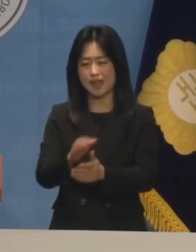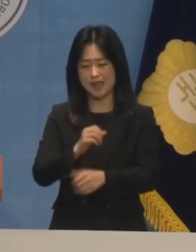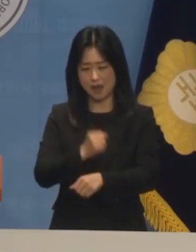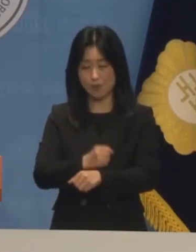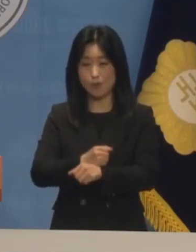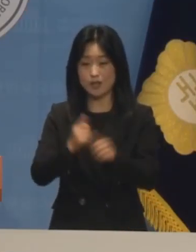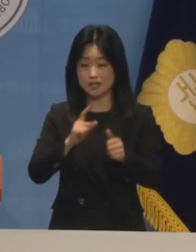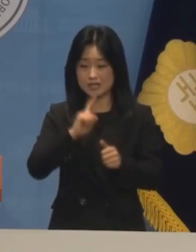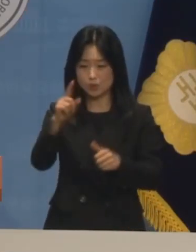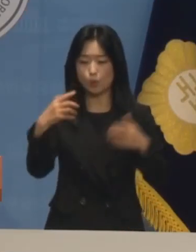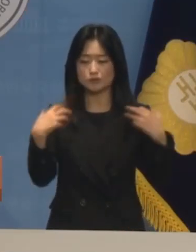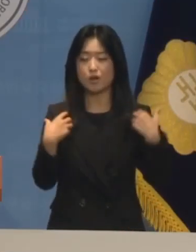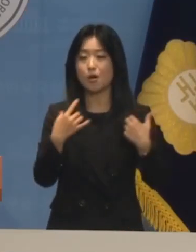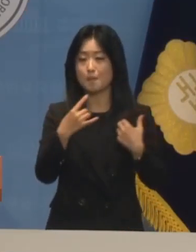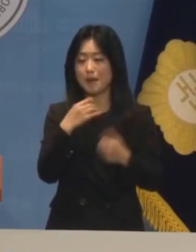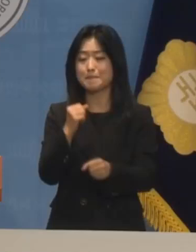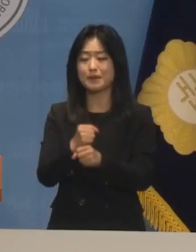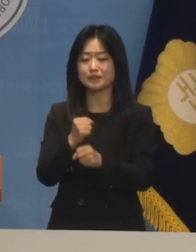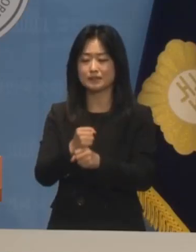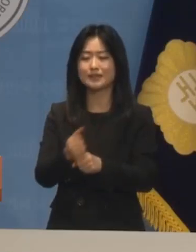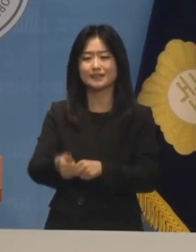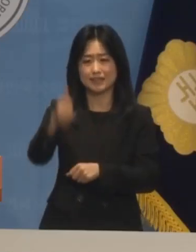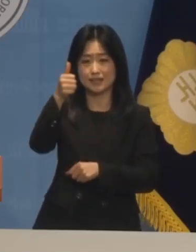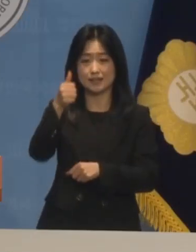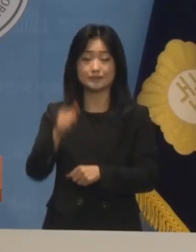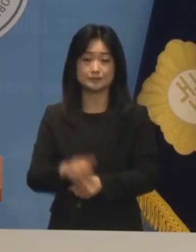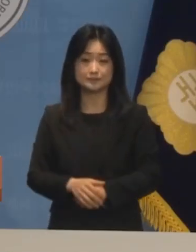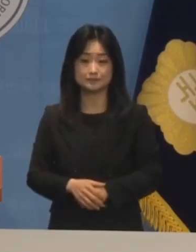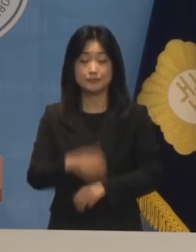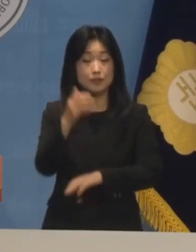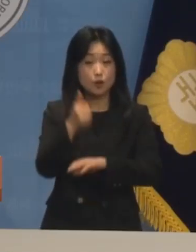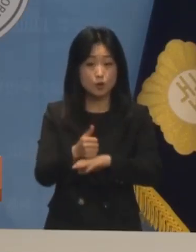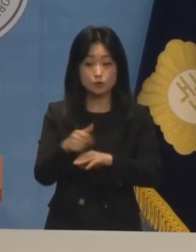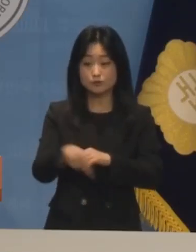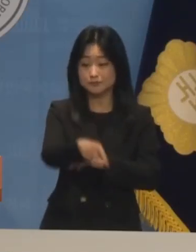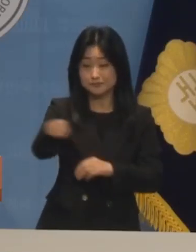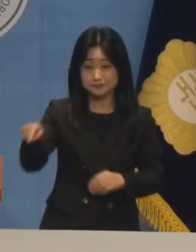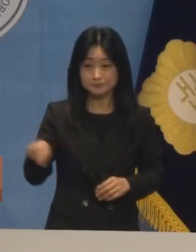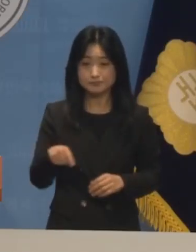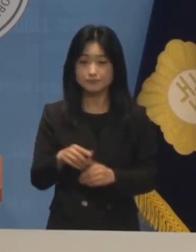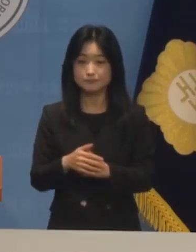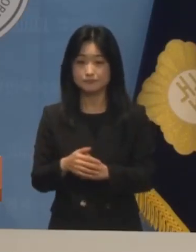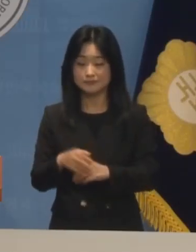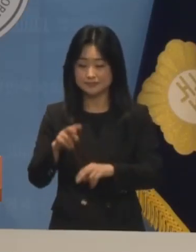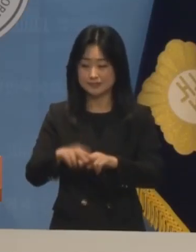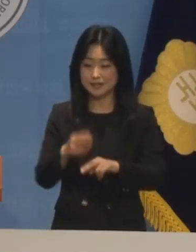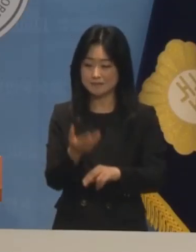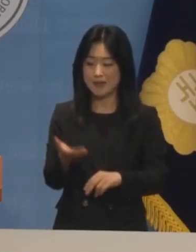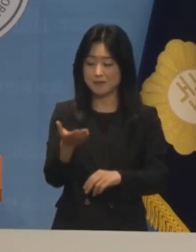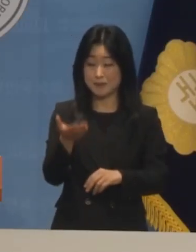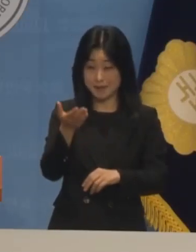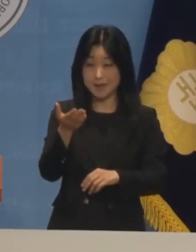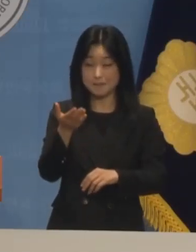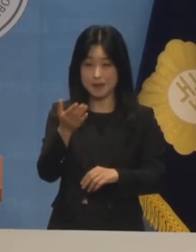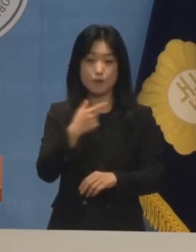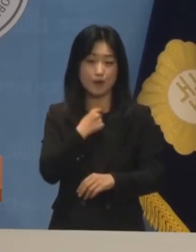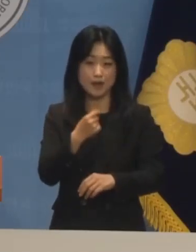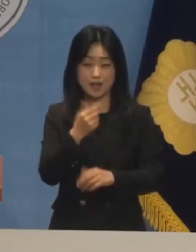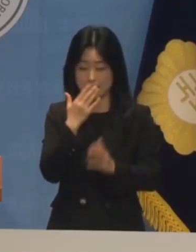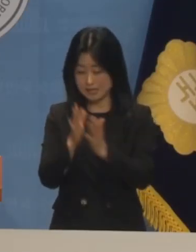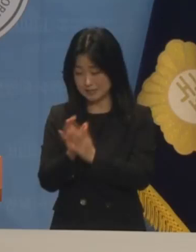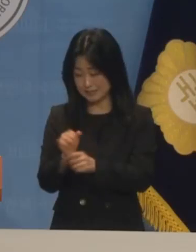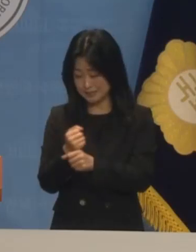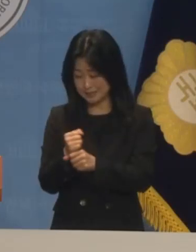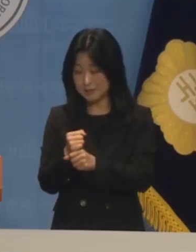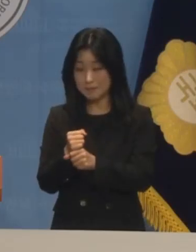담당하는 기소청으로 만들어야 합니다. 결국 피고발인들은 순차적, 승계적으로 공모하여 이 사건 명예훼손 수사